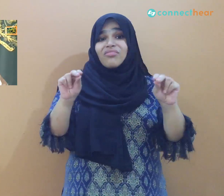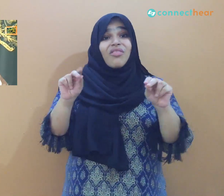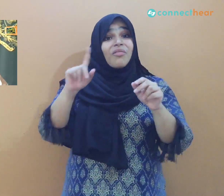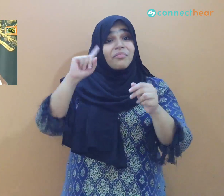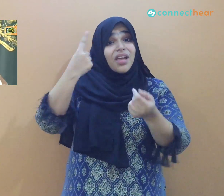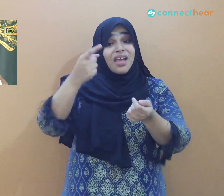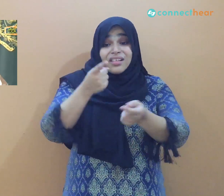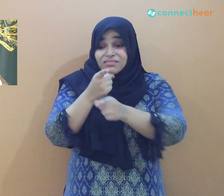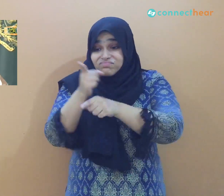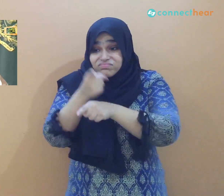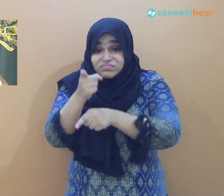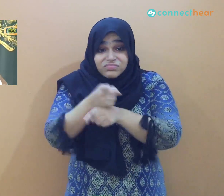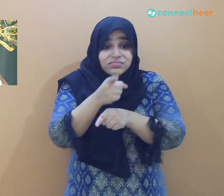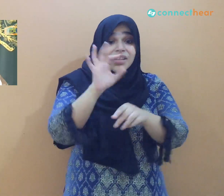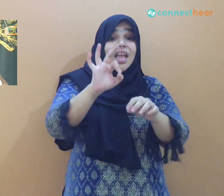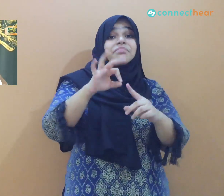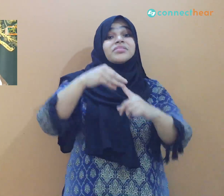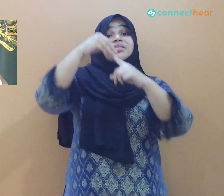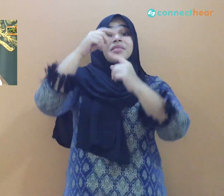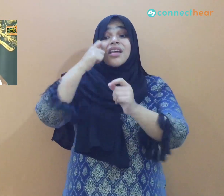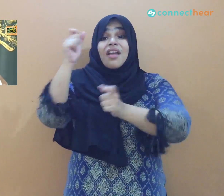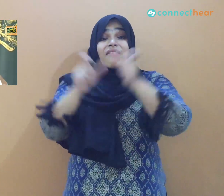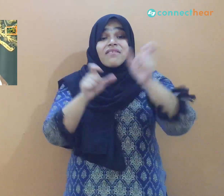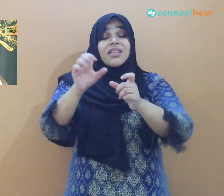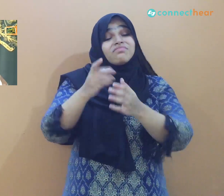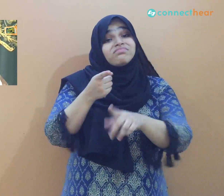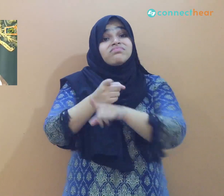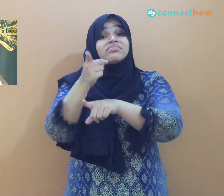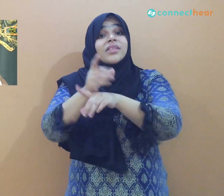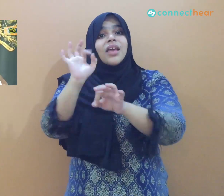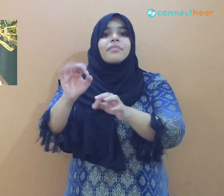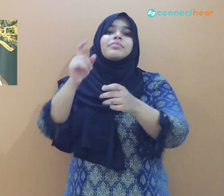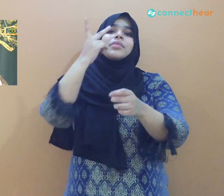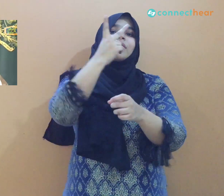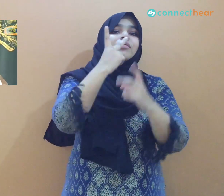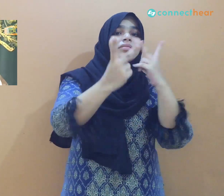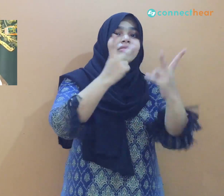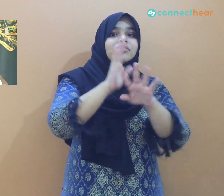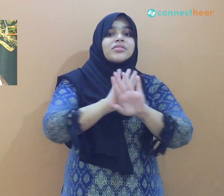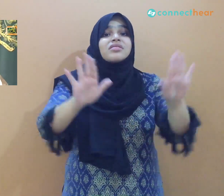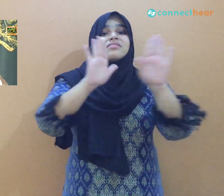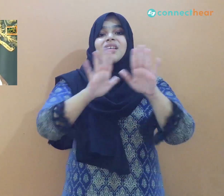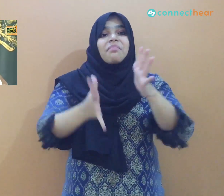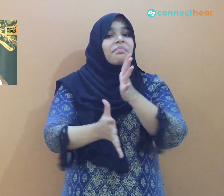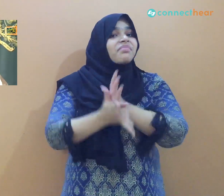جو کہ صرف اسپیشلسٹ دینے ہوتے ہیں. تو اس کے لیے وہ آپ کو بتائیں گے وہ کیا کیا